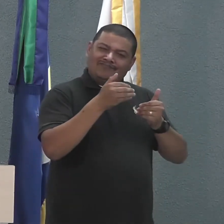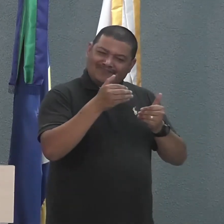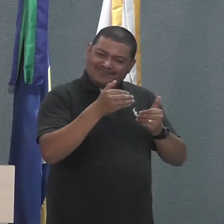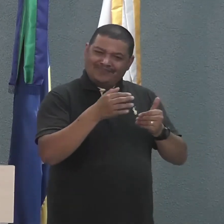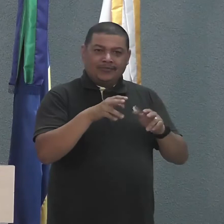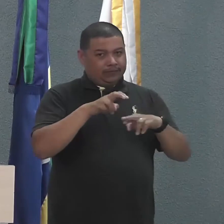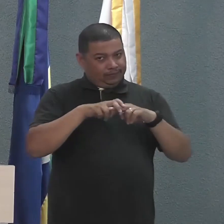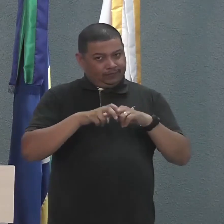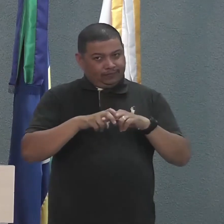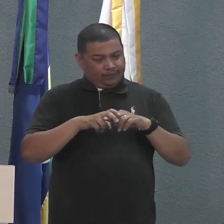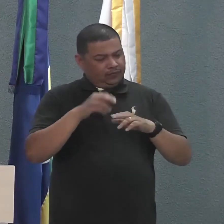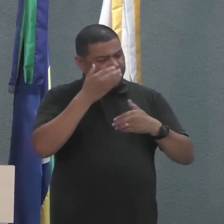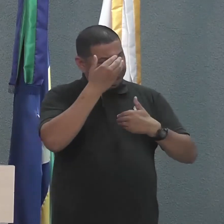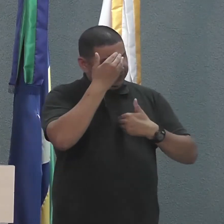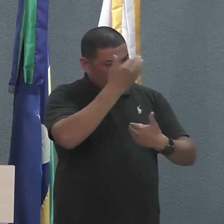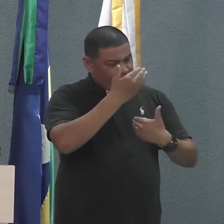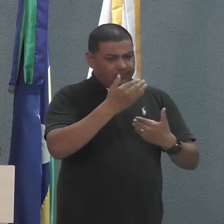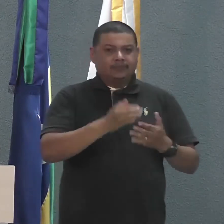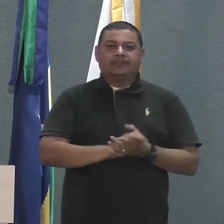também